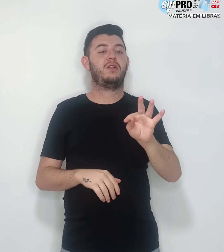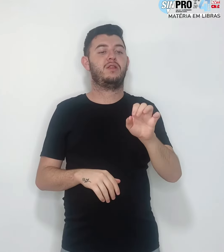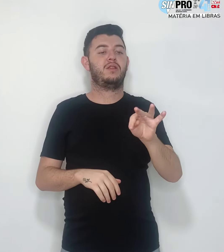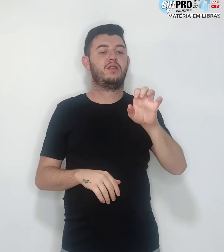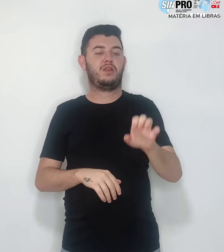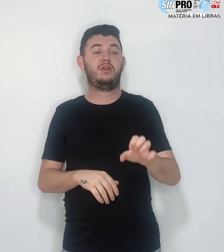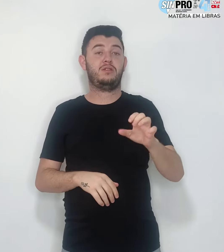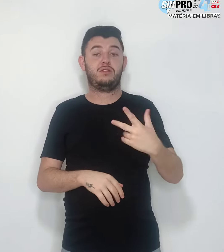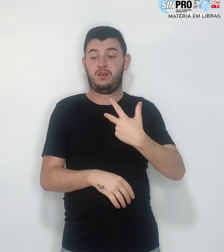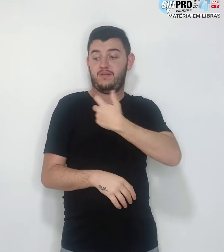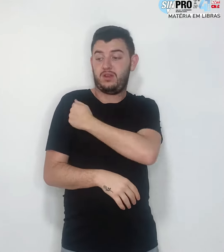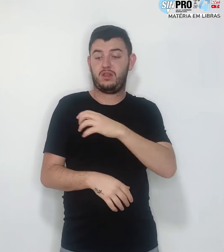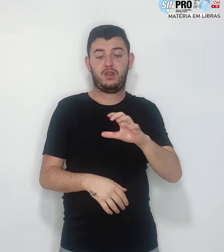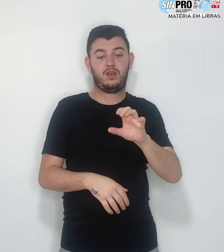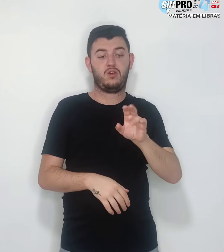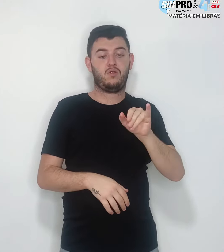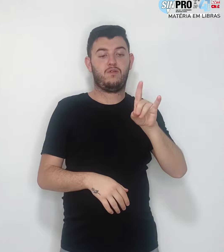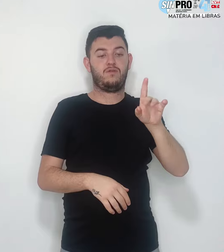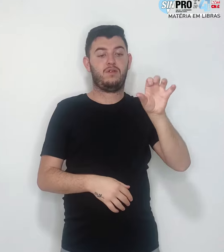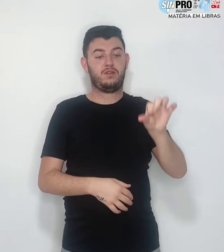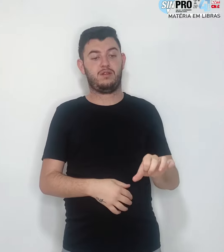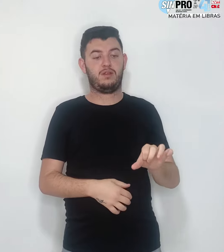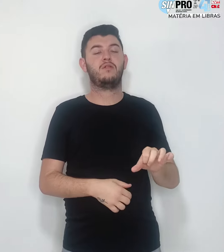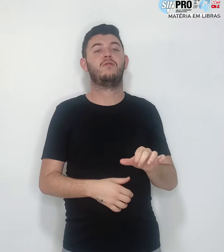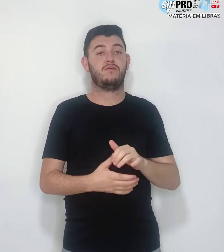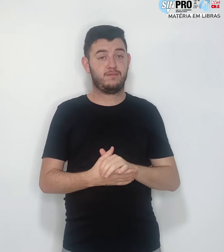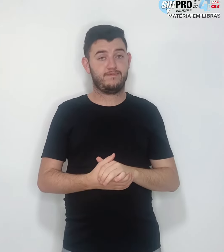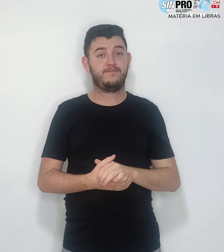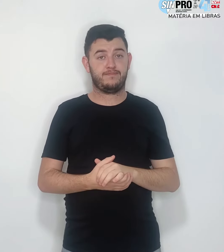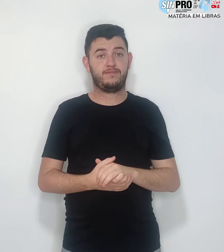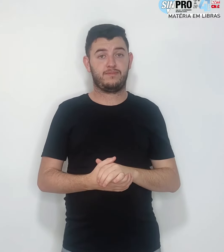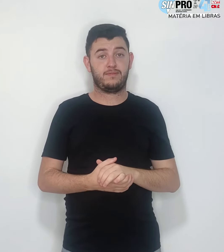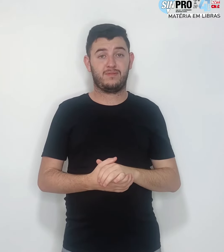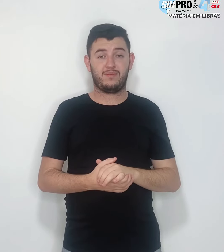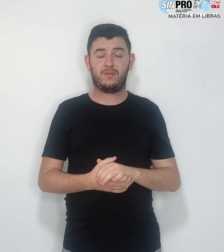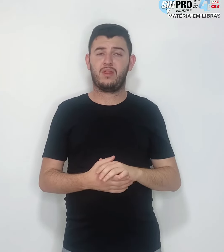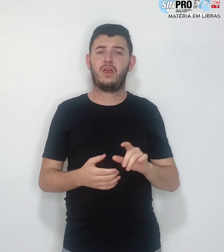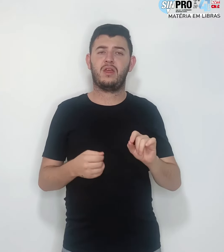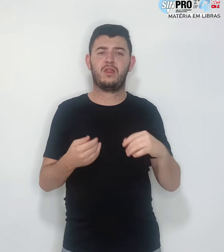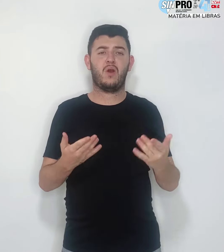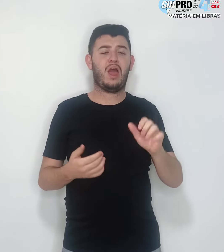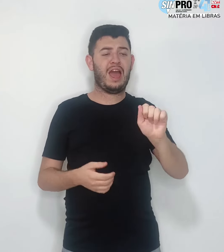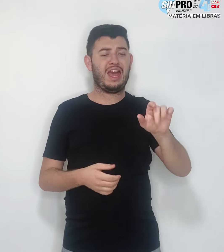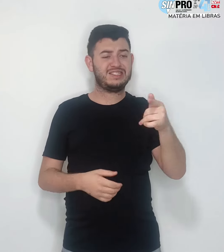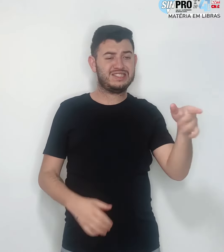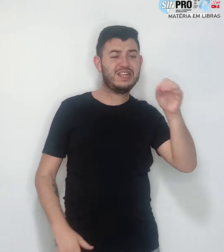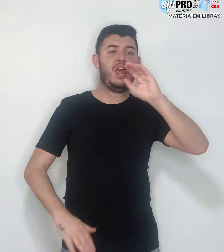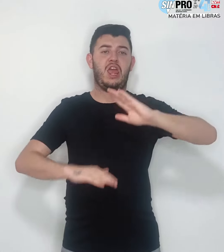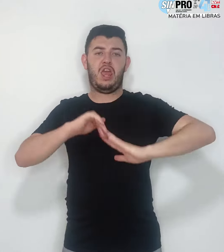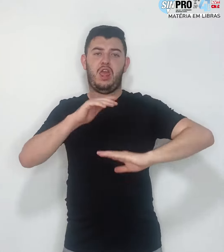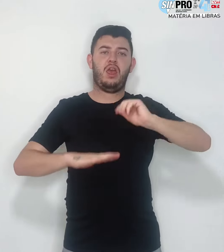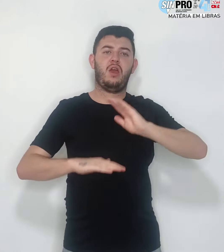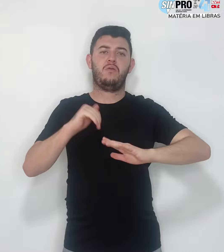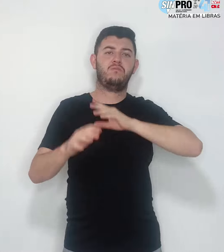impossibilidade de produção em grande escala das vacinas contra o vírus em um cenário